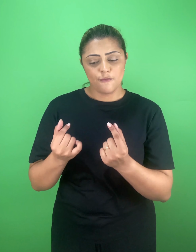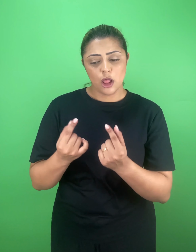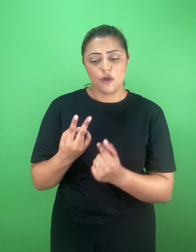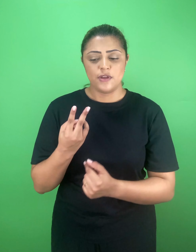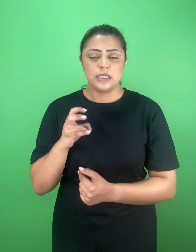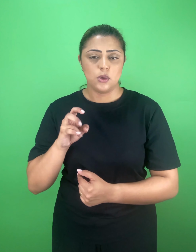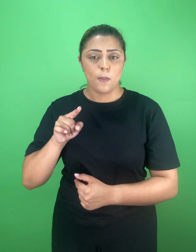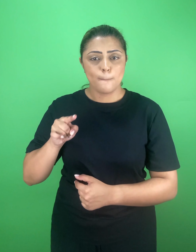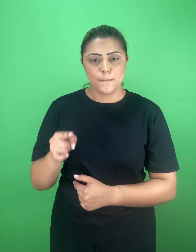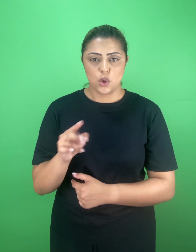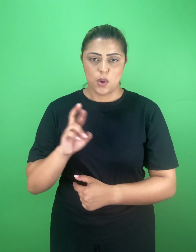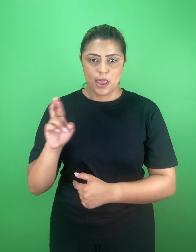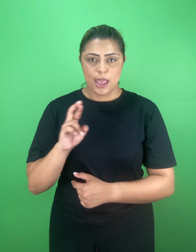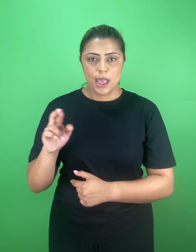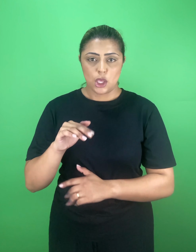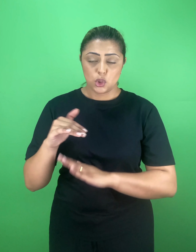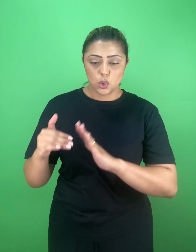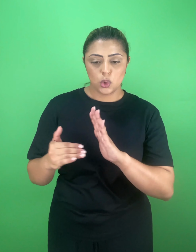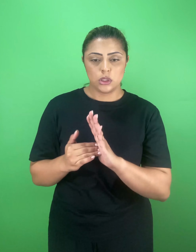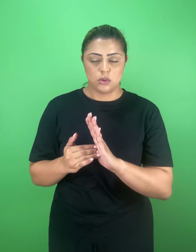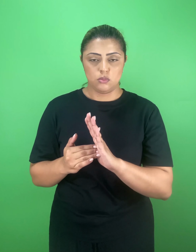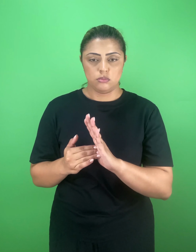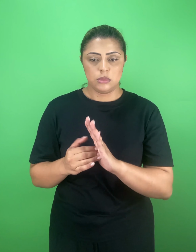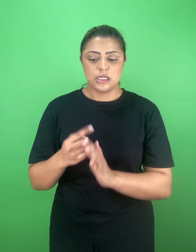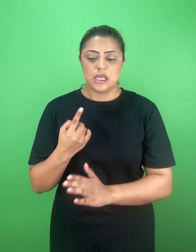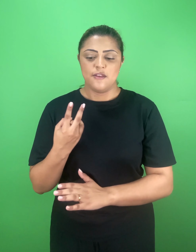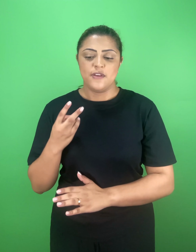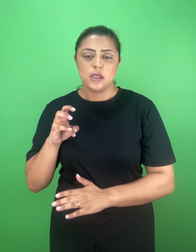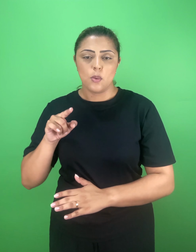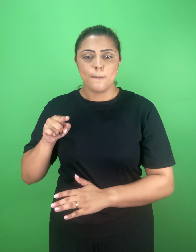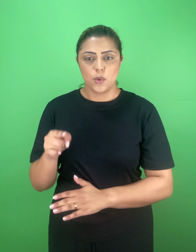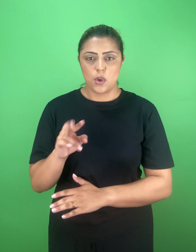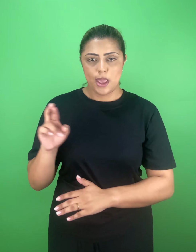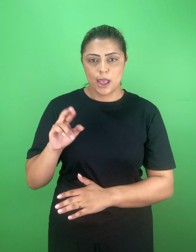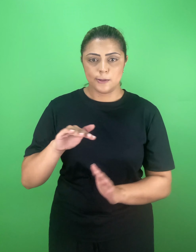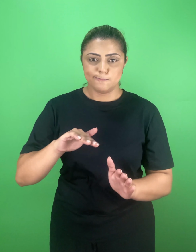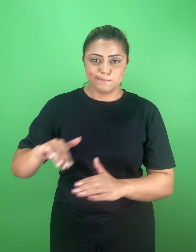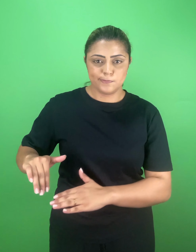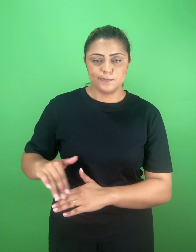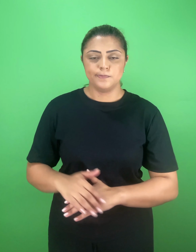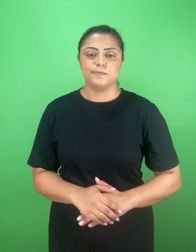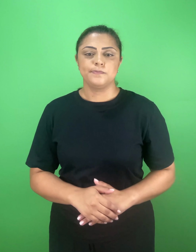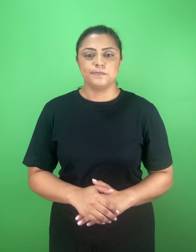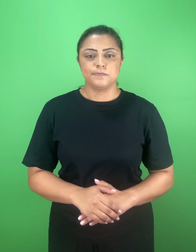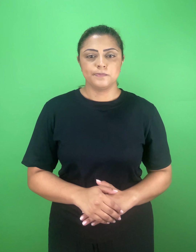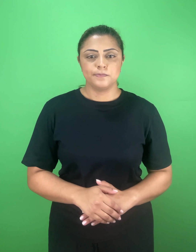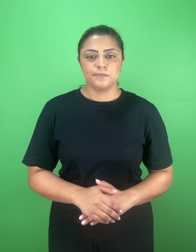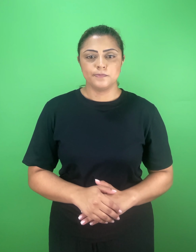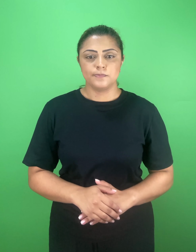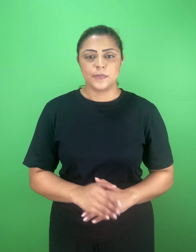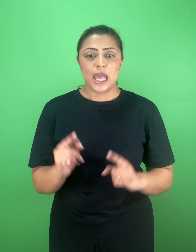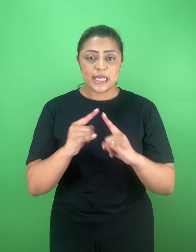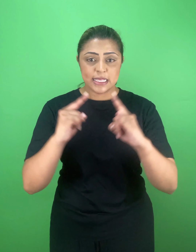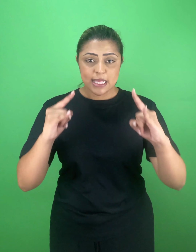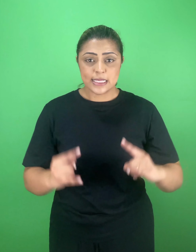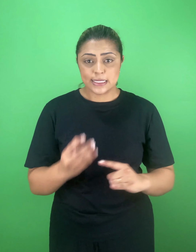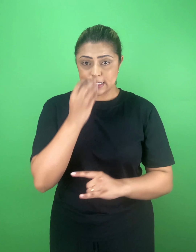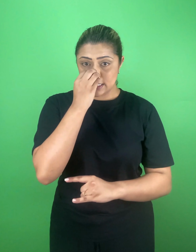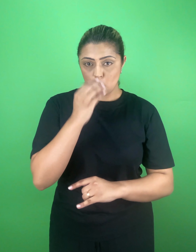R$ 15 R$ 125 mil Categoria Circo Pessoas negras, pretas e